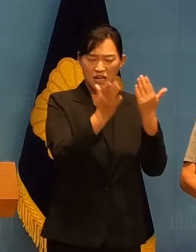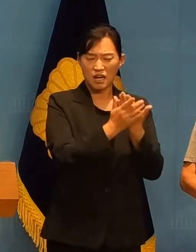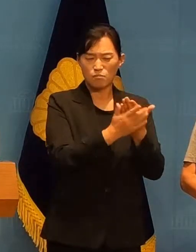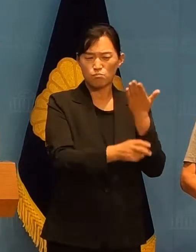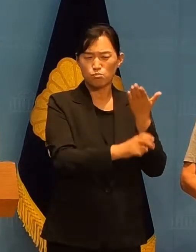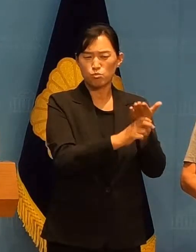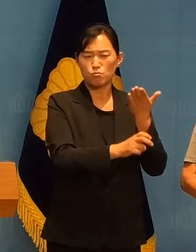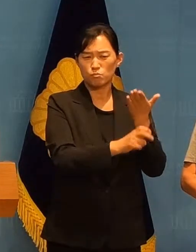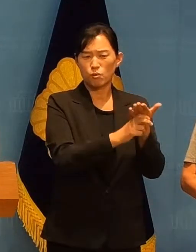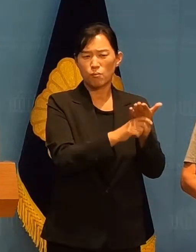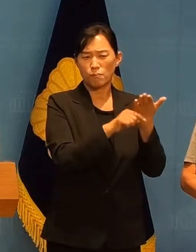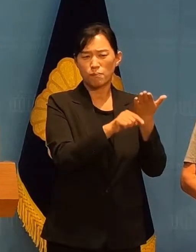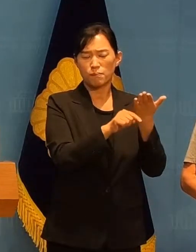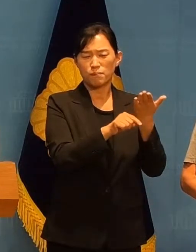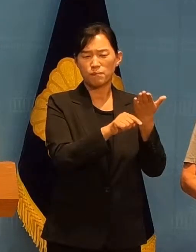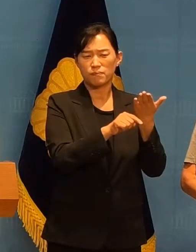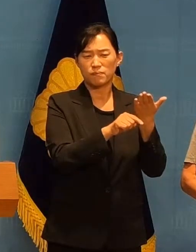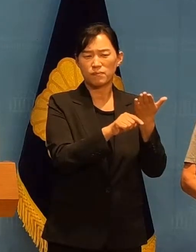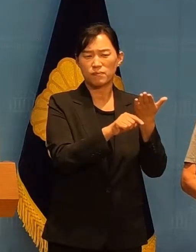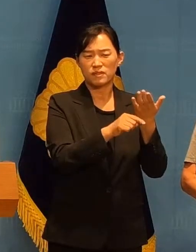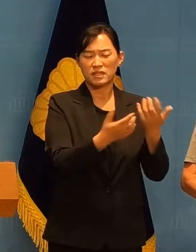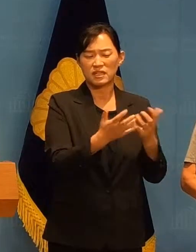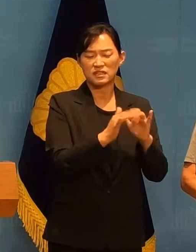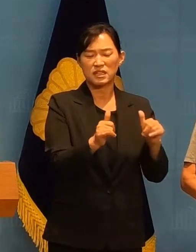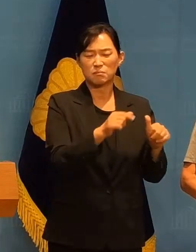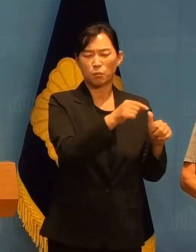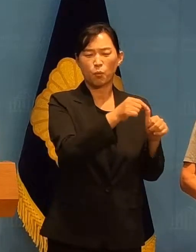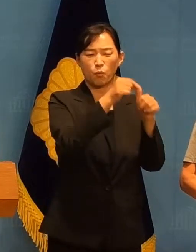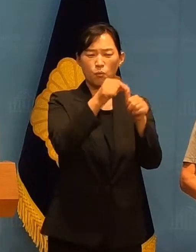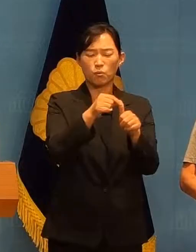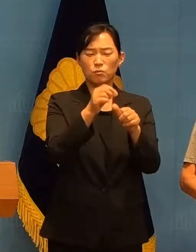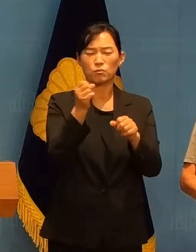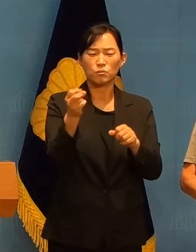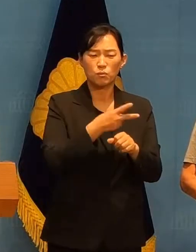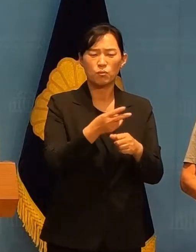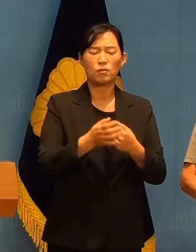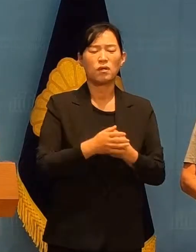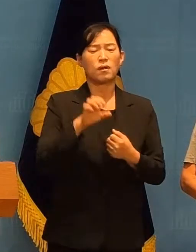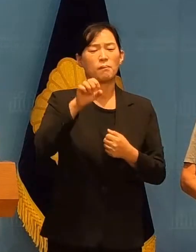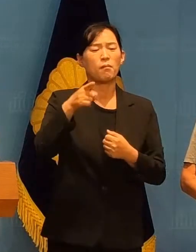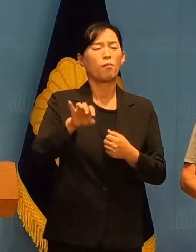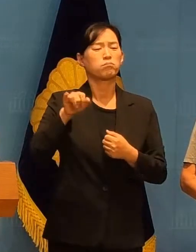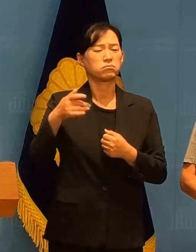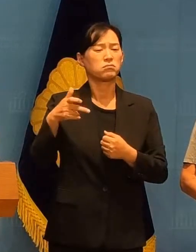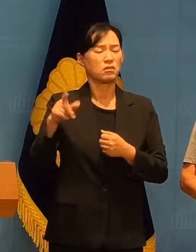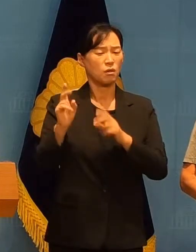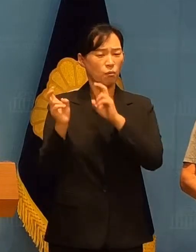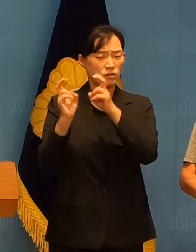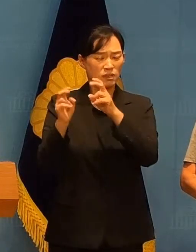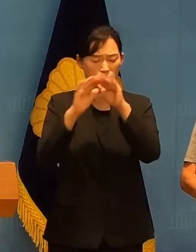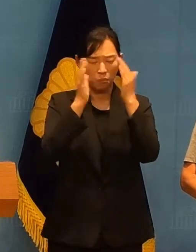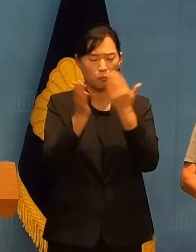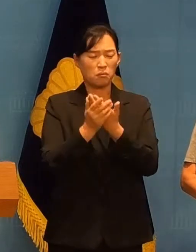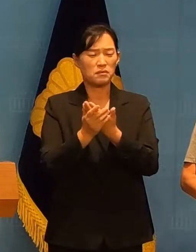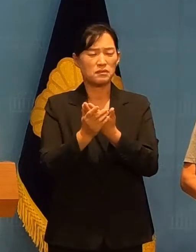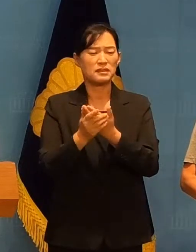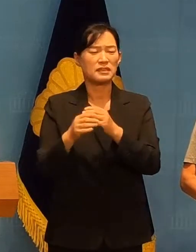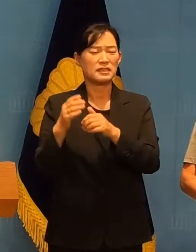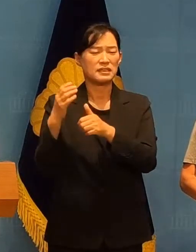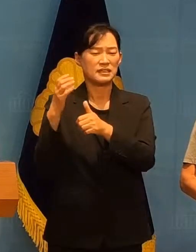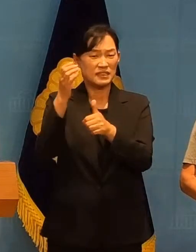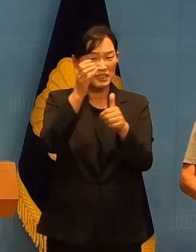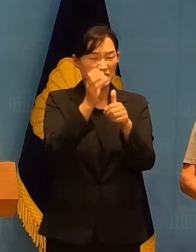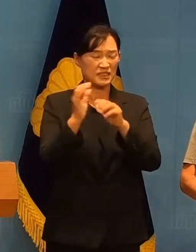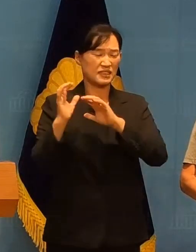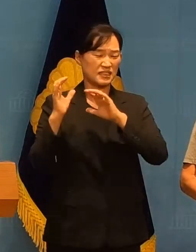다단계 하도급 업자를 고용하거나 펌프카 업체에 모든 책임과 함께